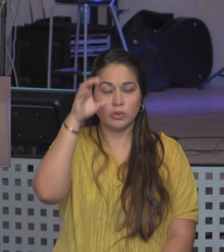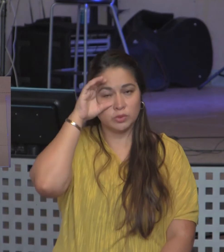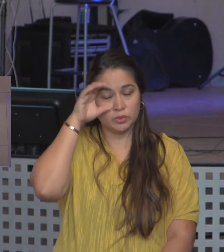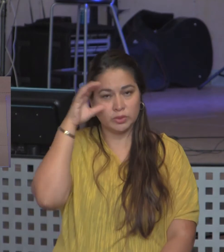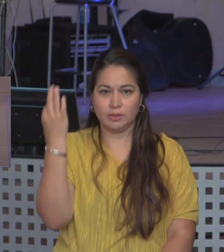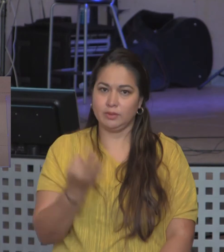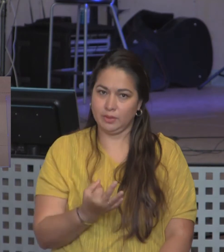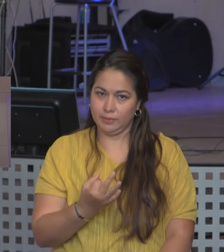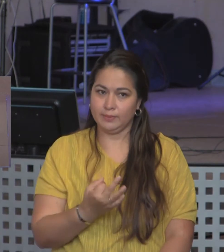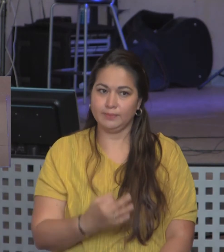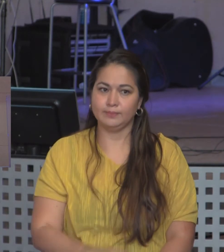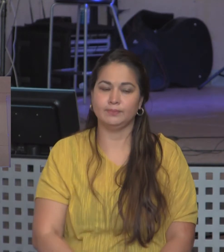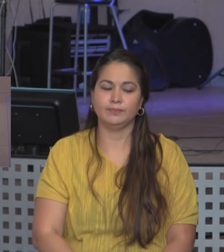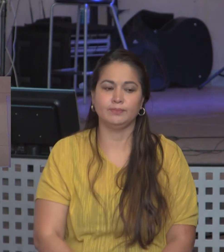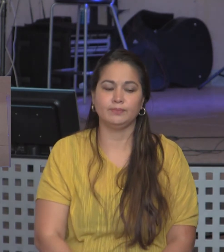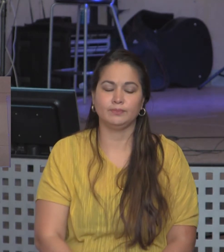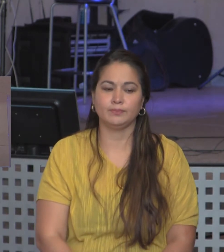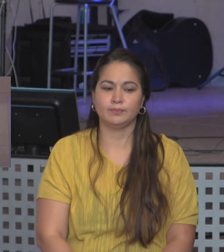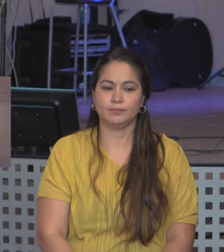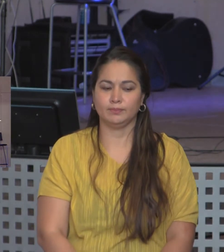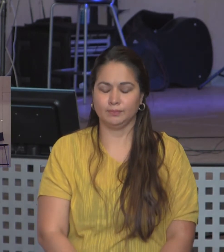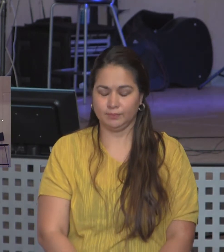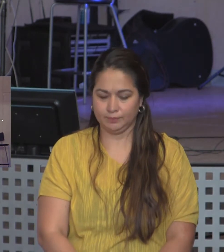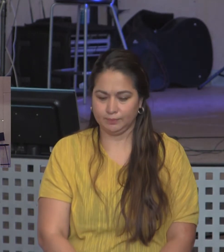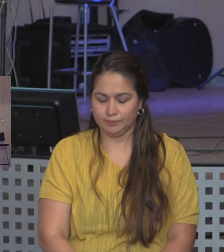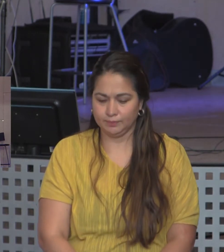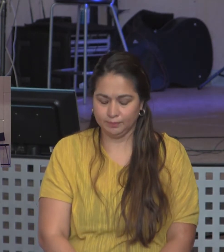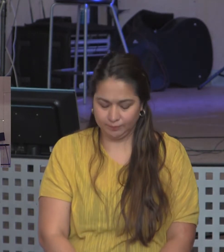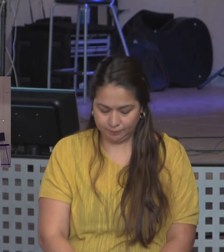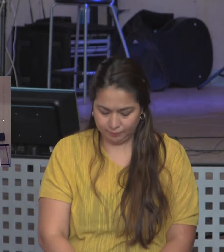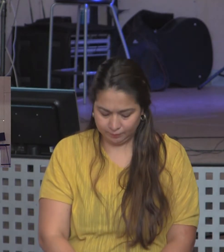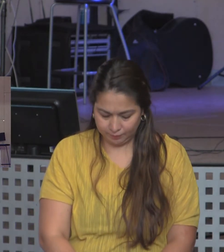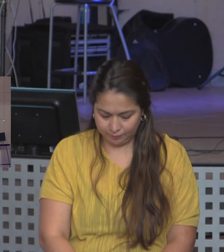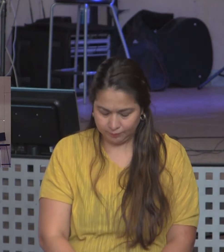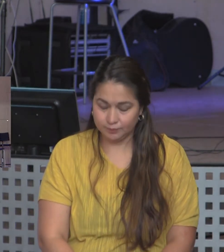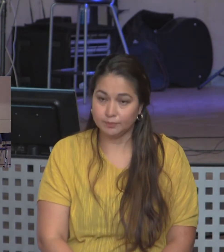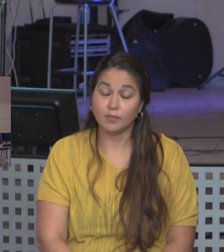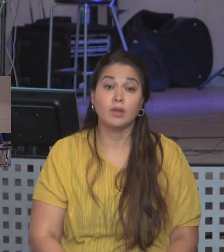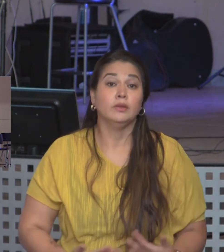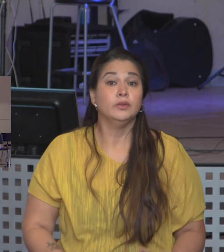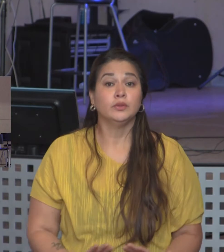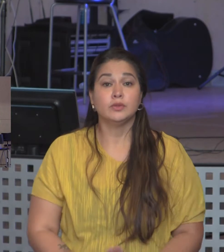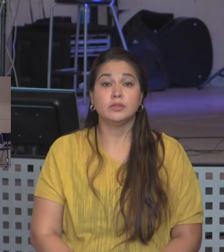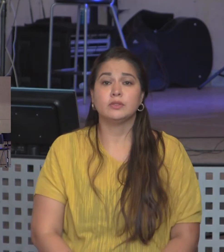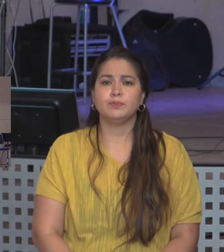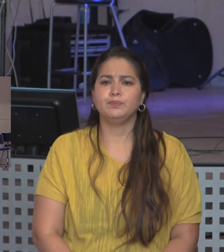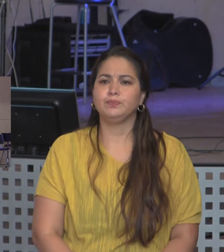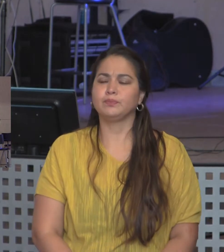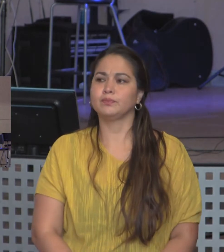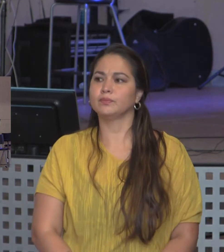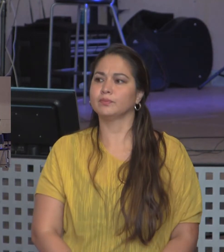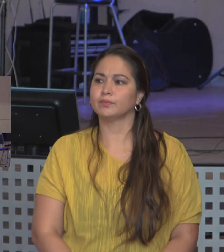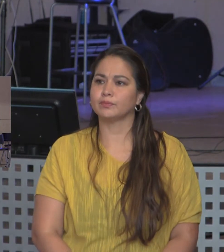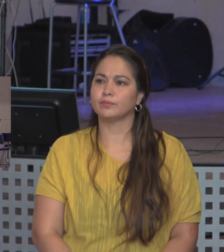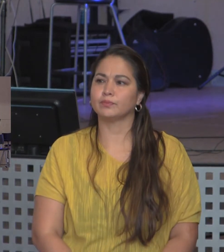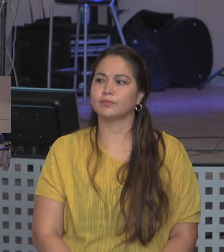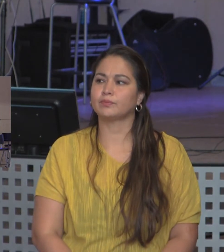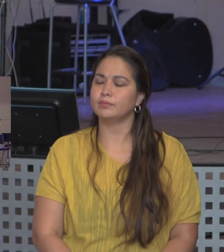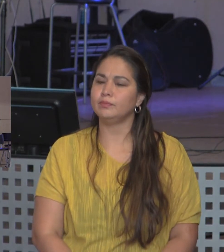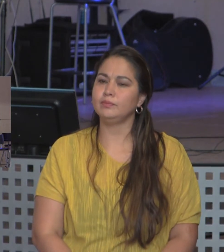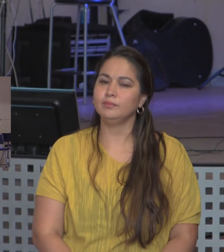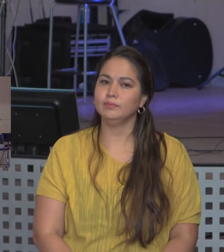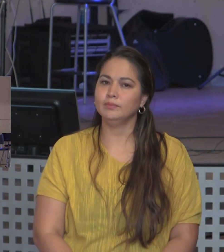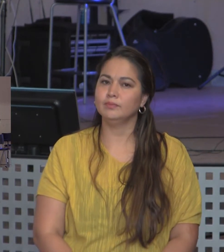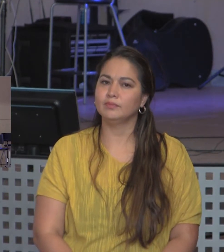oídos, ahora van a oír. Es decir, ahora les va a decir qué es lo que realmente han oído.